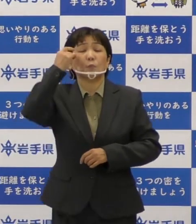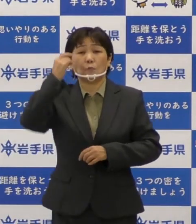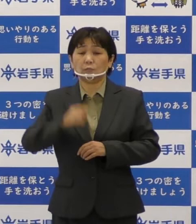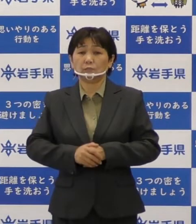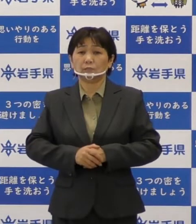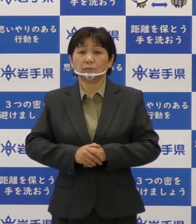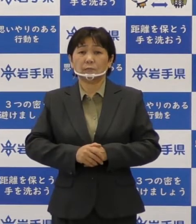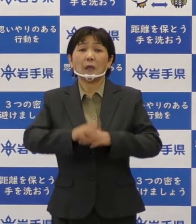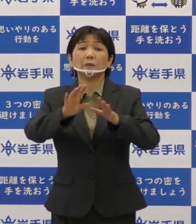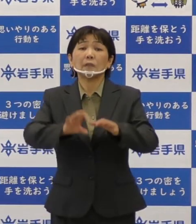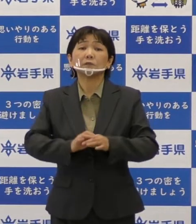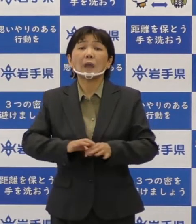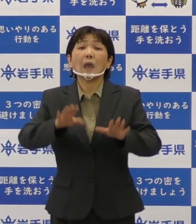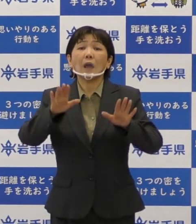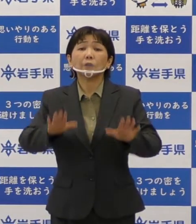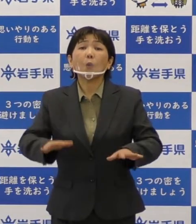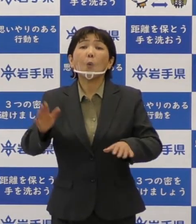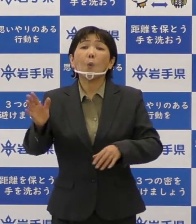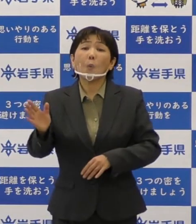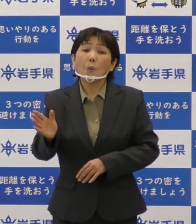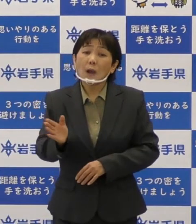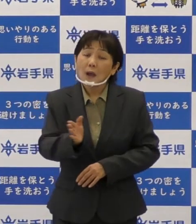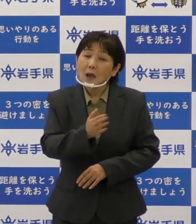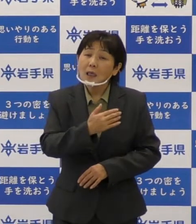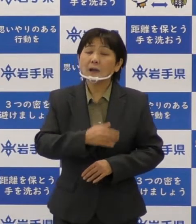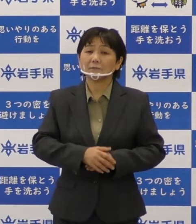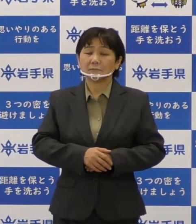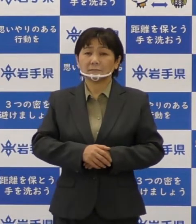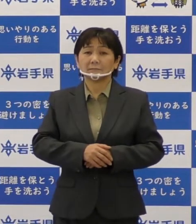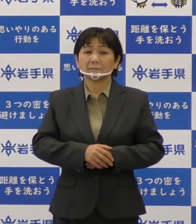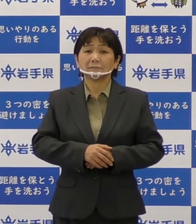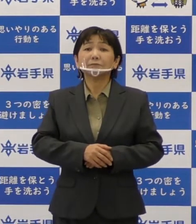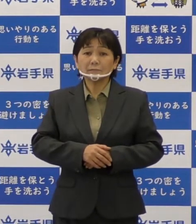ンペーンの下での旅行を今日やれる方もいらっしゃいますから、